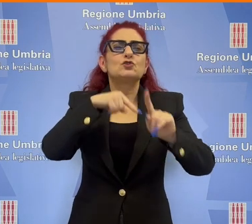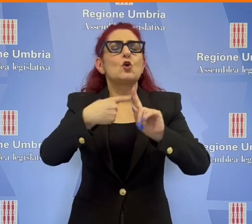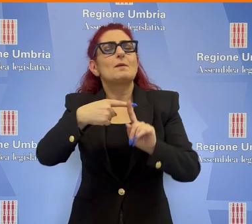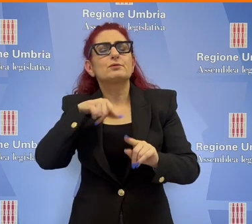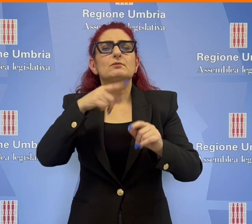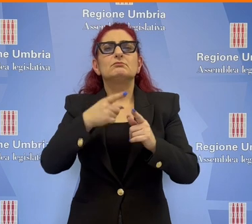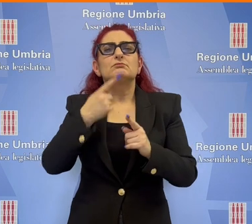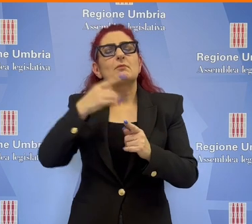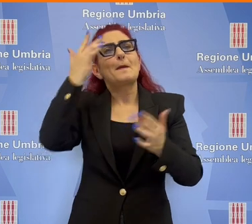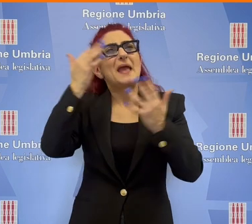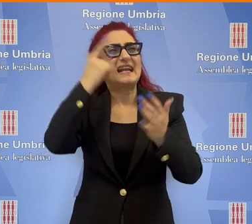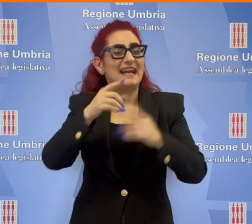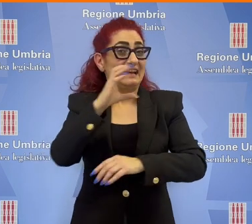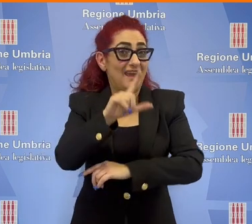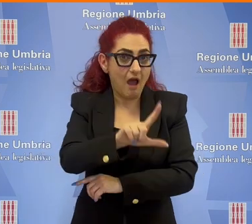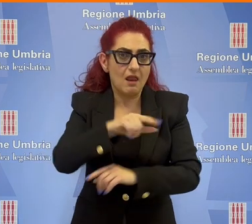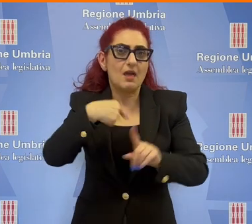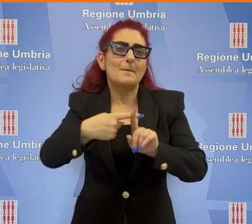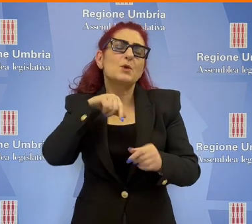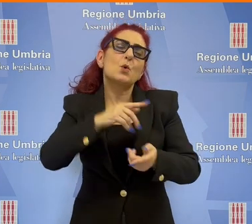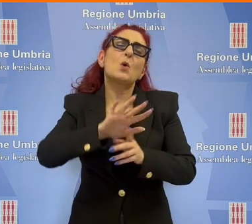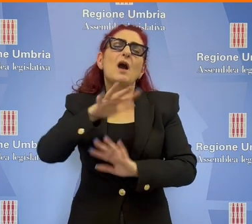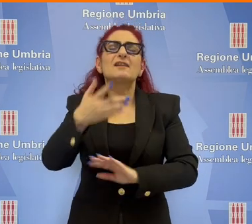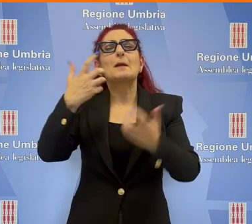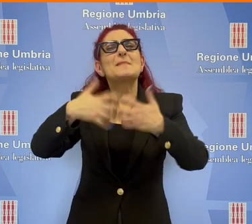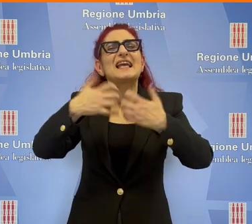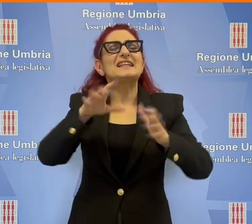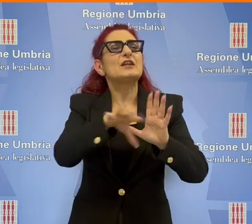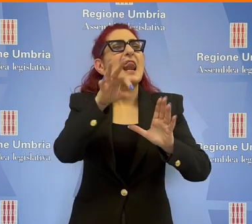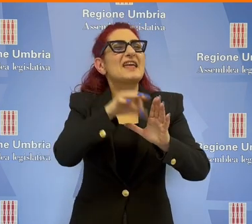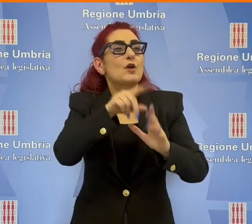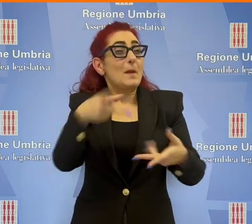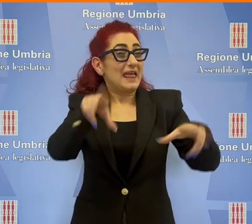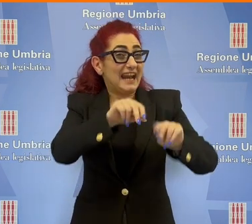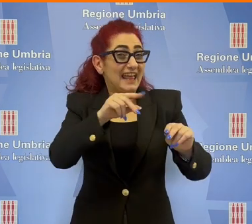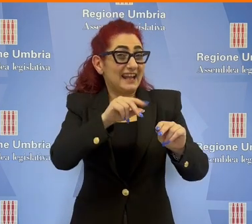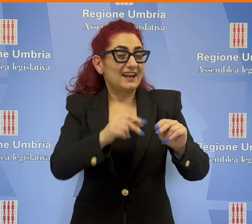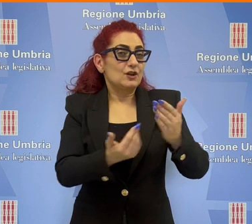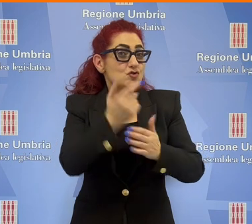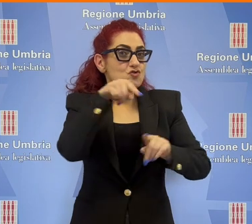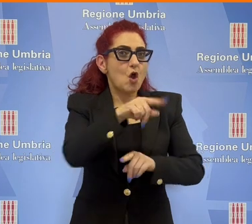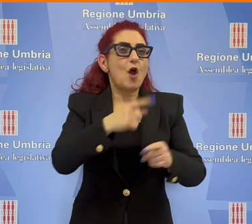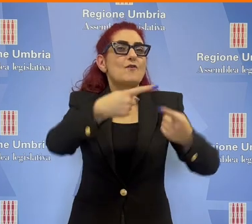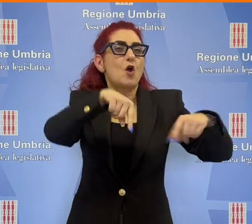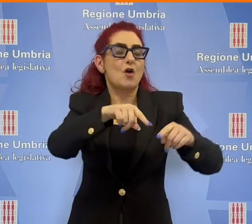sull'esito dei pareri del CAL e viene semplificato il meccanismo elettorale per il rinnovo del